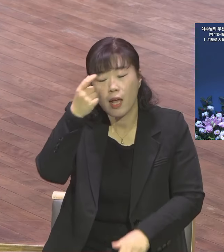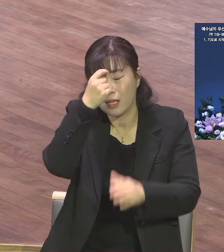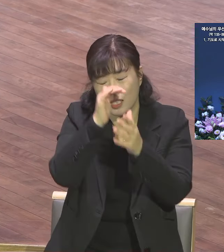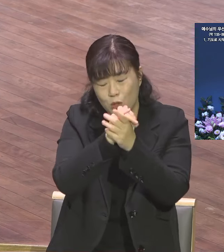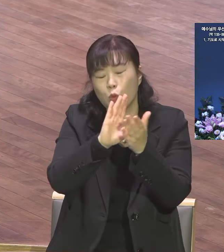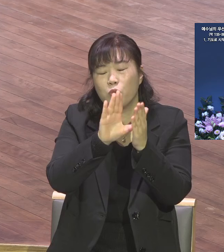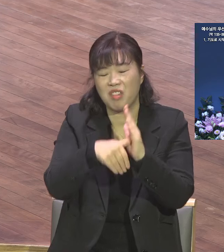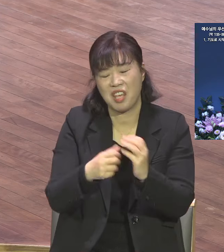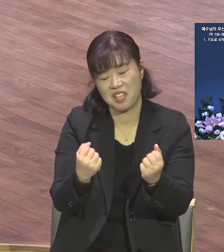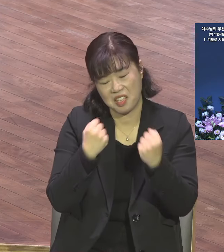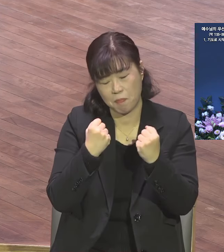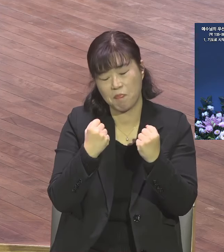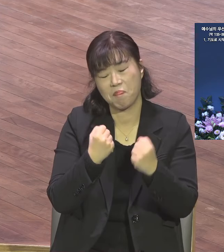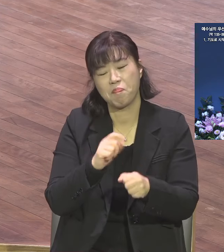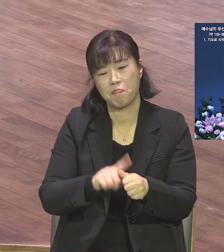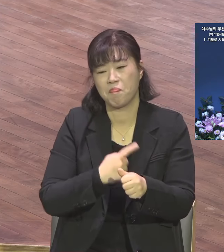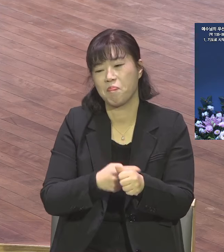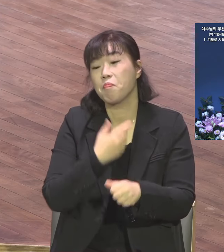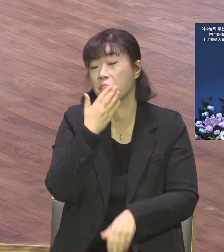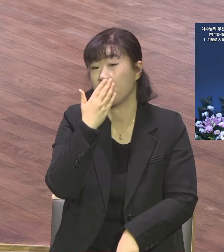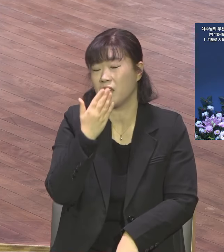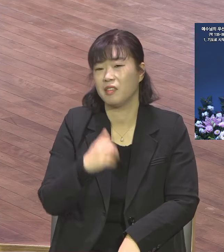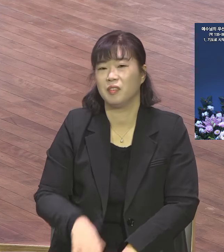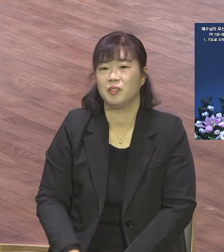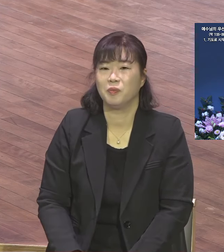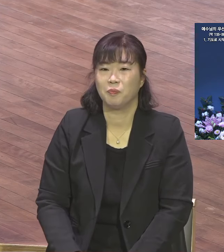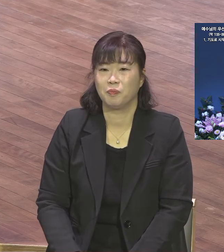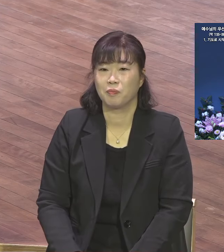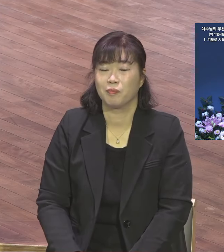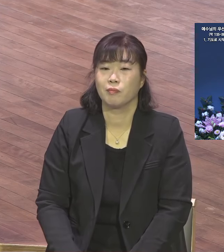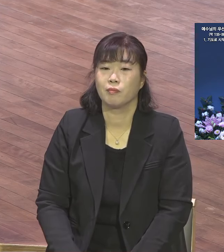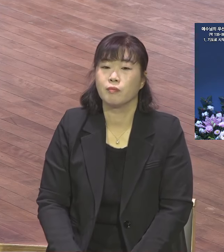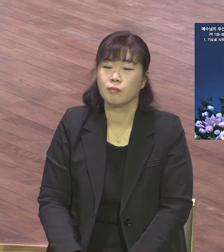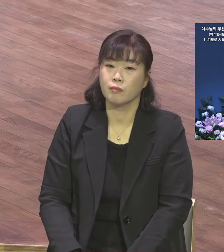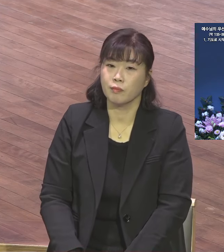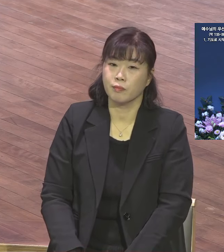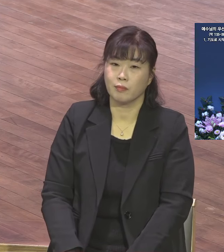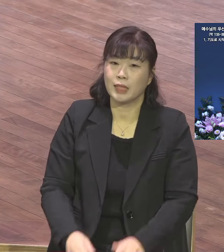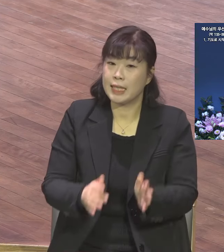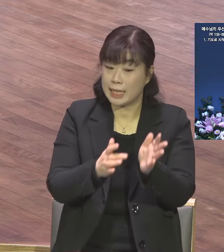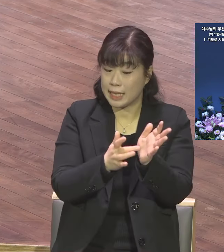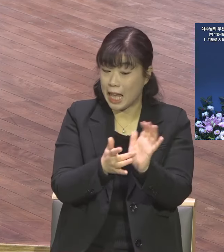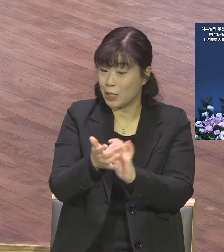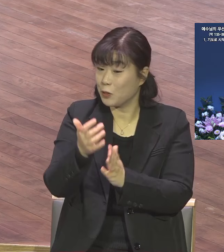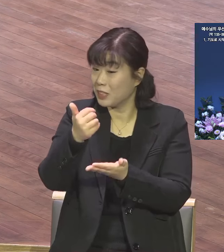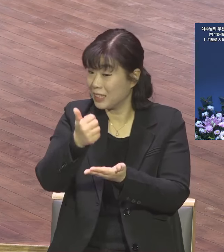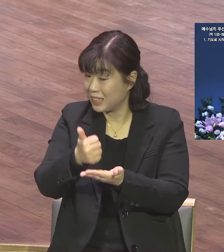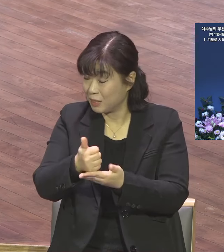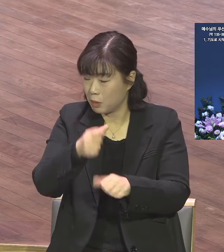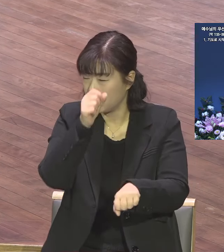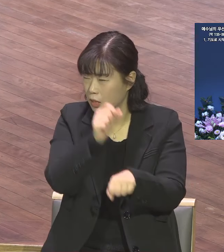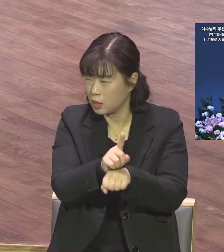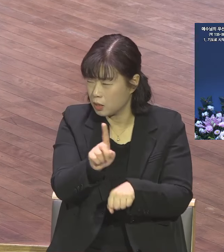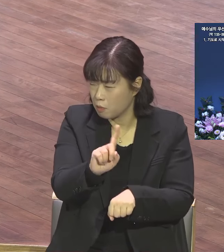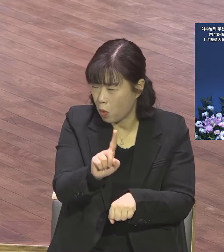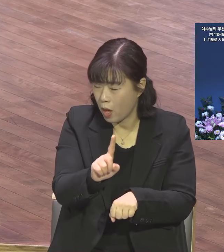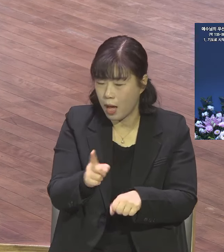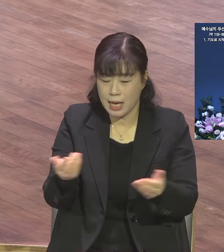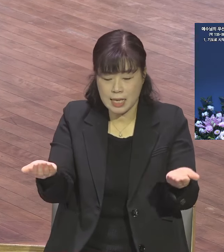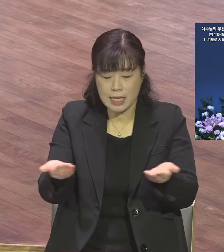예수님께서 사역하는 특징을 보면요. 항상 뭐냐? 기도입니다. 기도. 기도로 사역하셨음을 성경을 밝히고